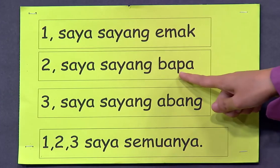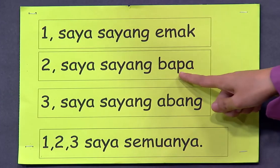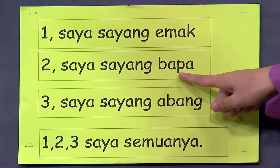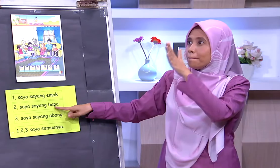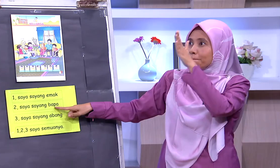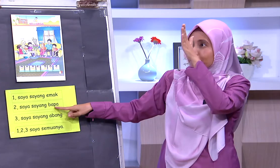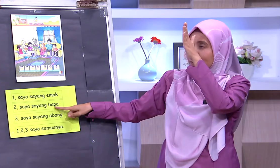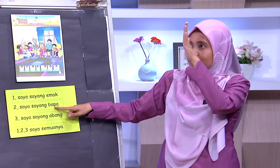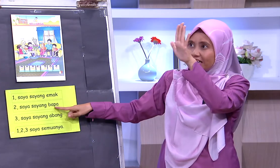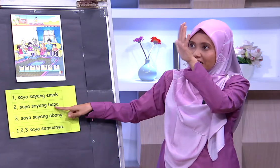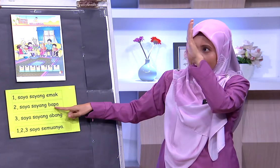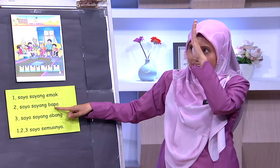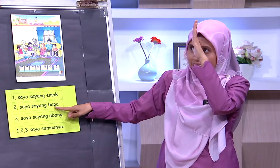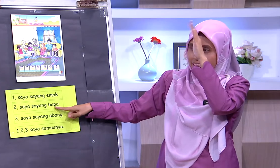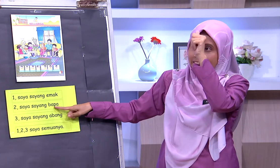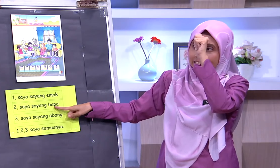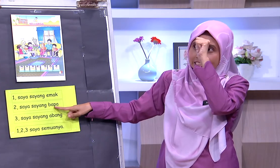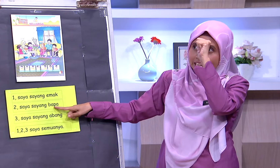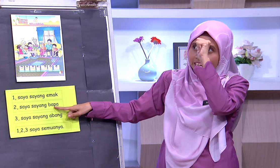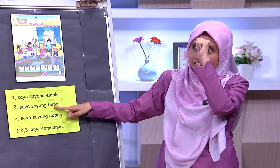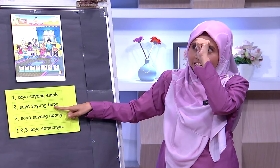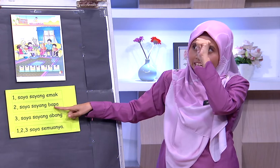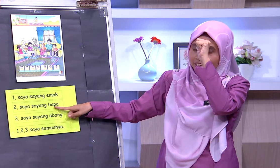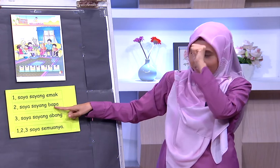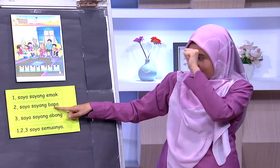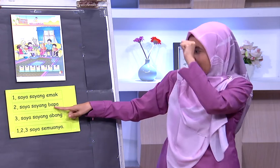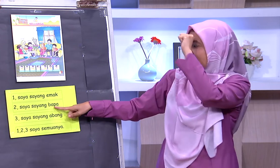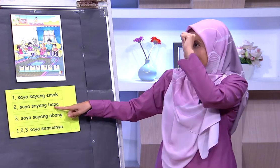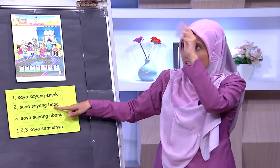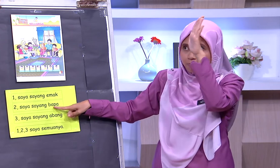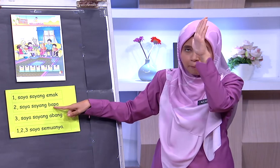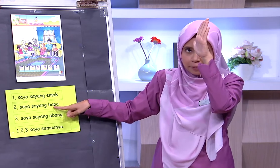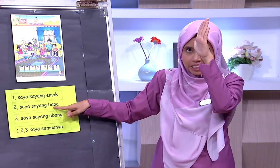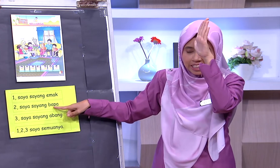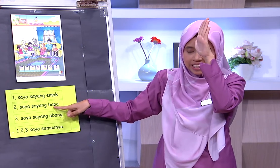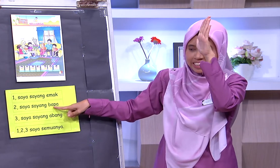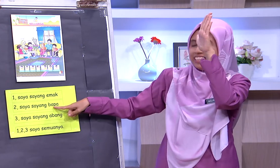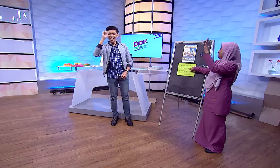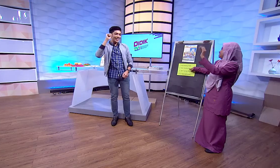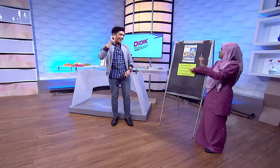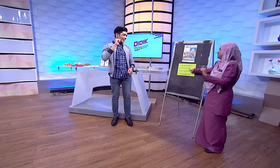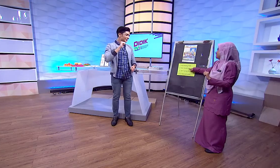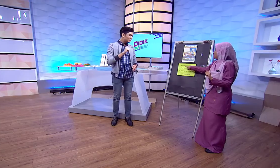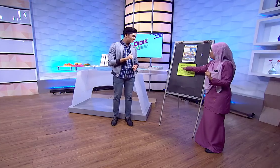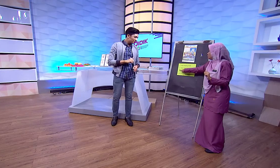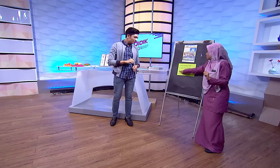Hai bapa-bapa ngasihnya tadi ayah ayah begitu bunyi baper baik like